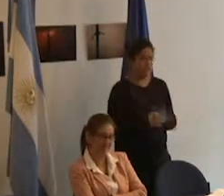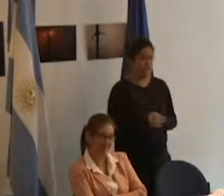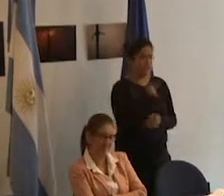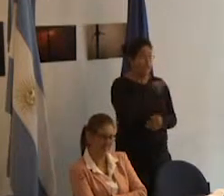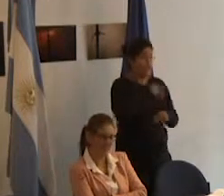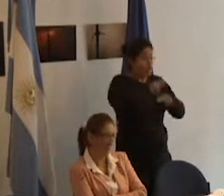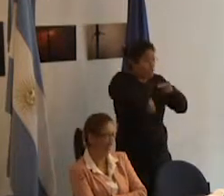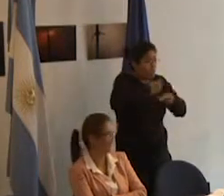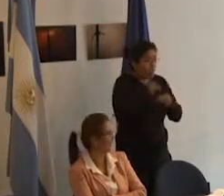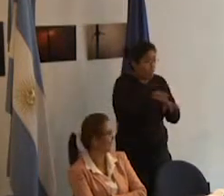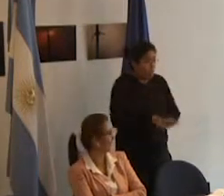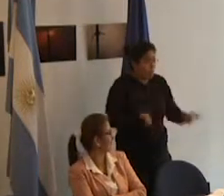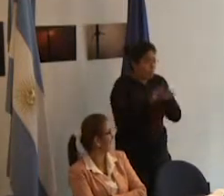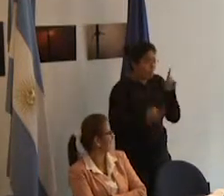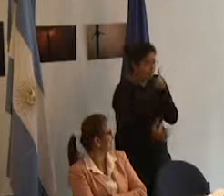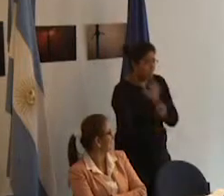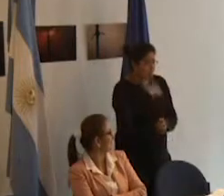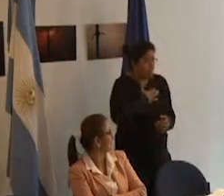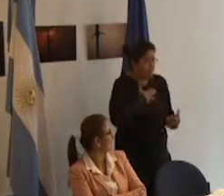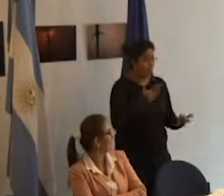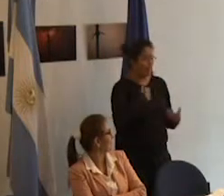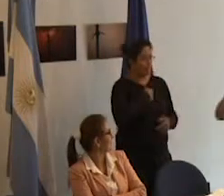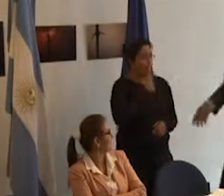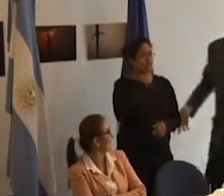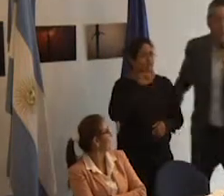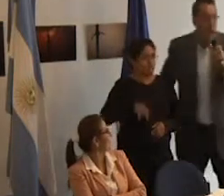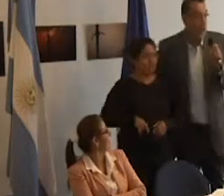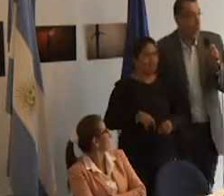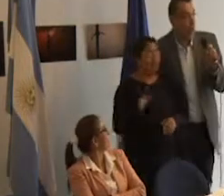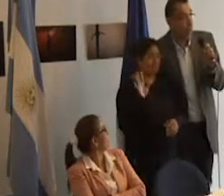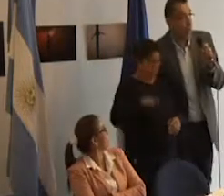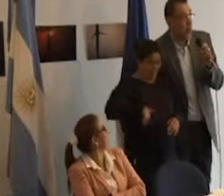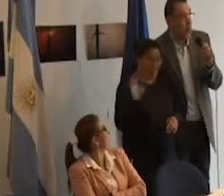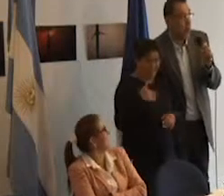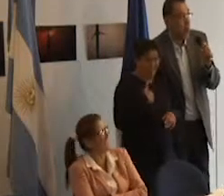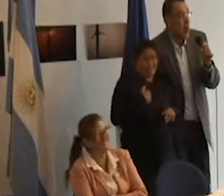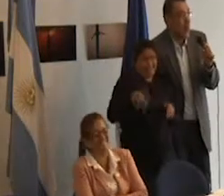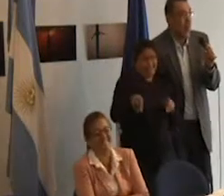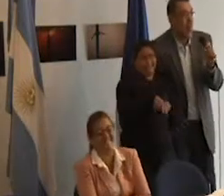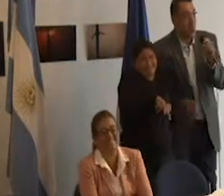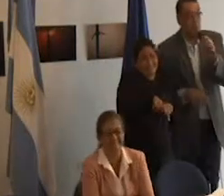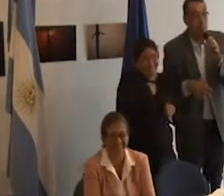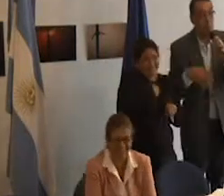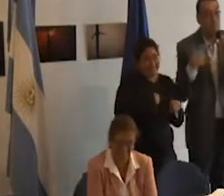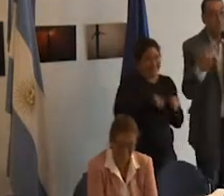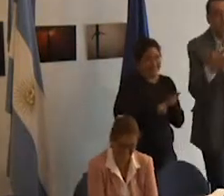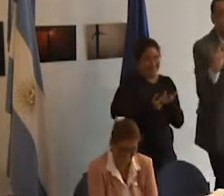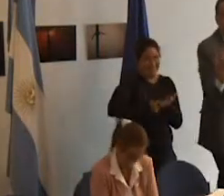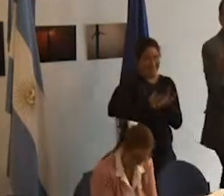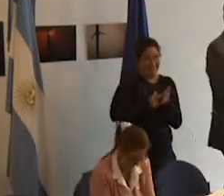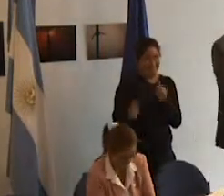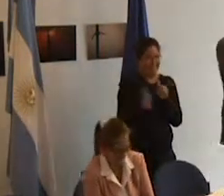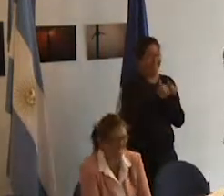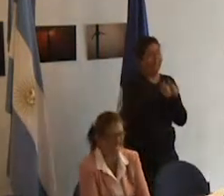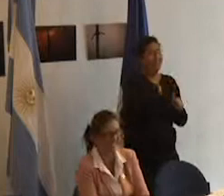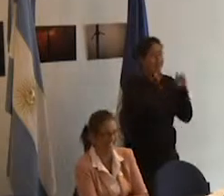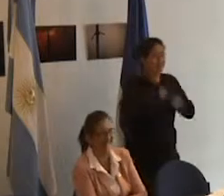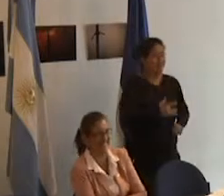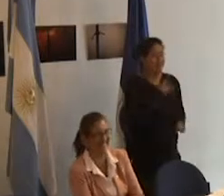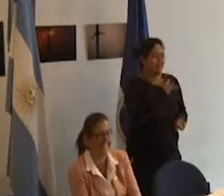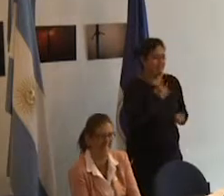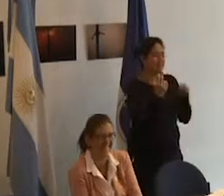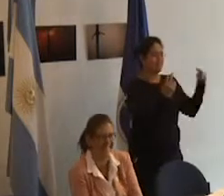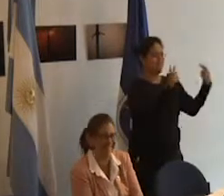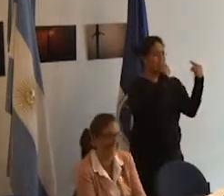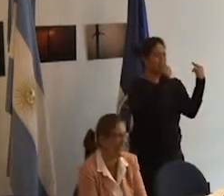elementos actitudinales, son determinantes. Entonces yo le decía al intérprete: venga, hágase al pie mío para que yo pueda sentir que